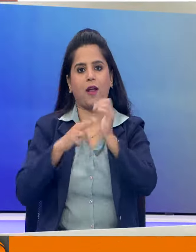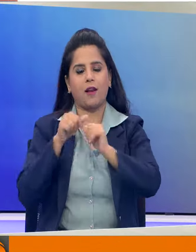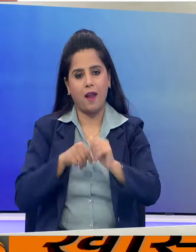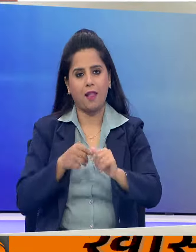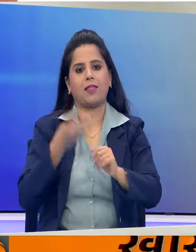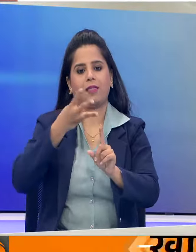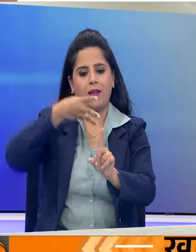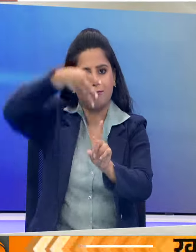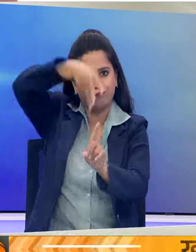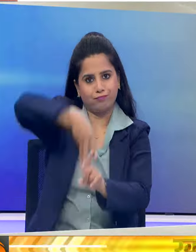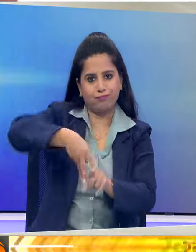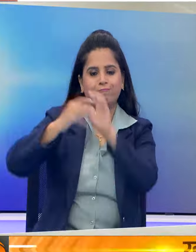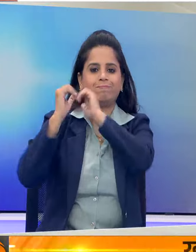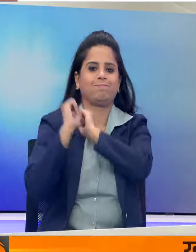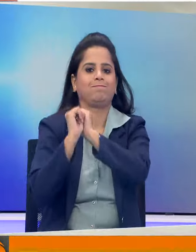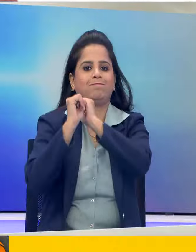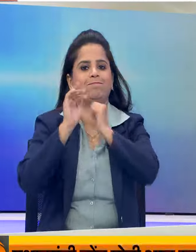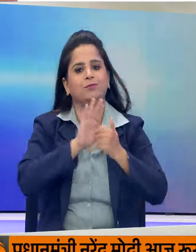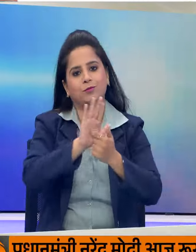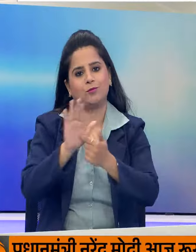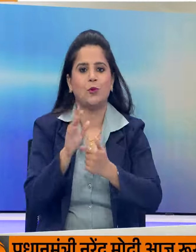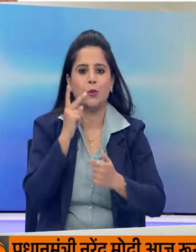है।